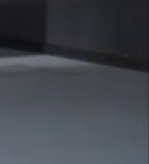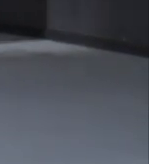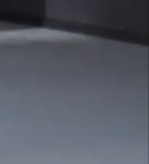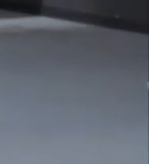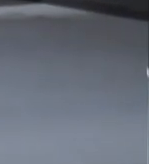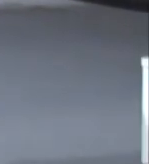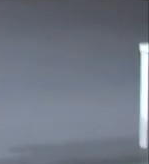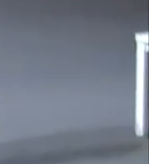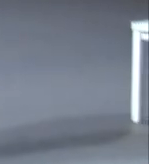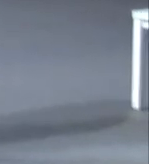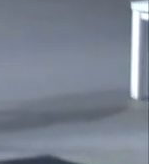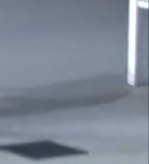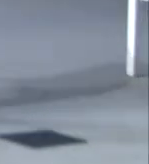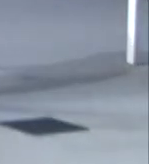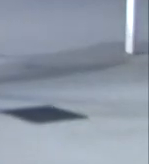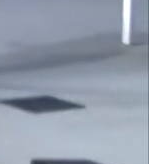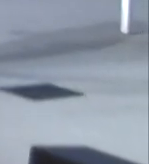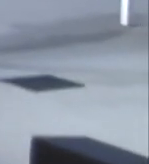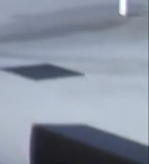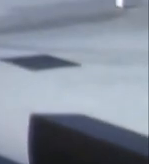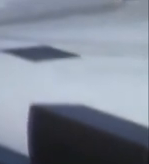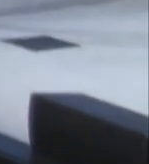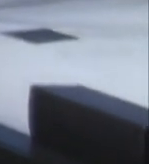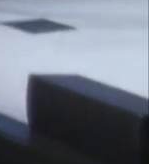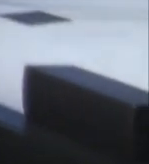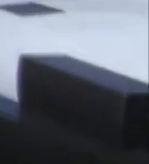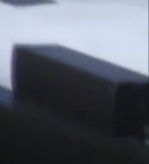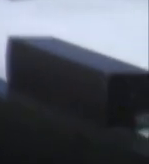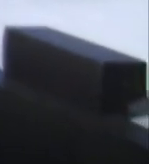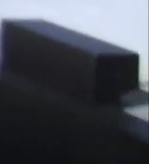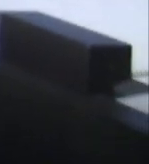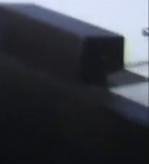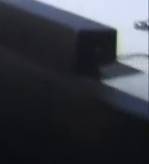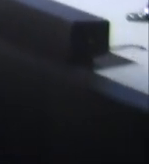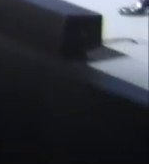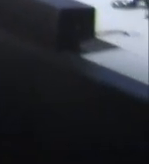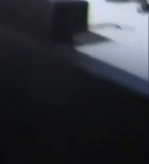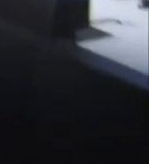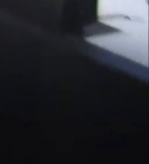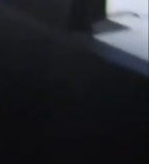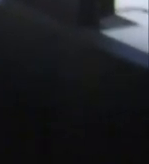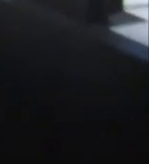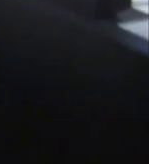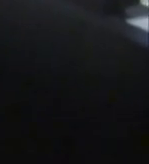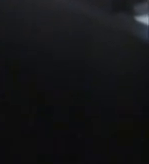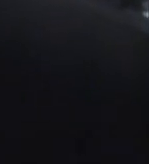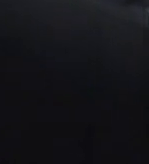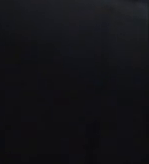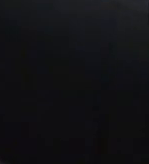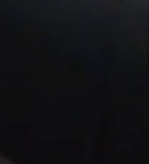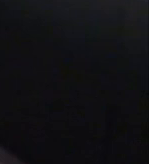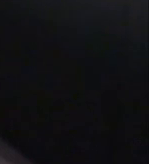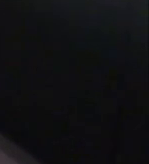cuando tengo el culo puesto en culpa estoy en condiciones de decir lo puedo hacer mejor por tanto necesito